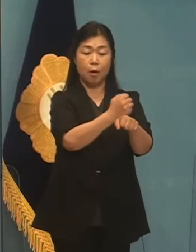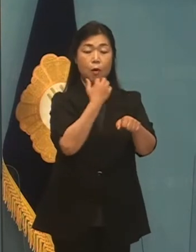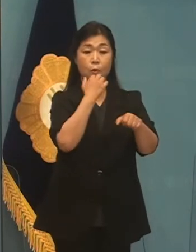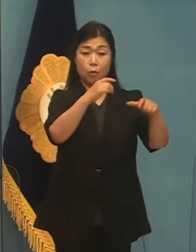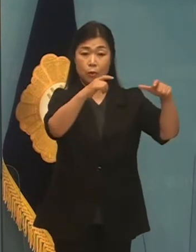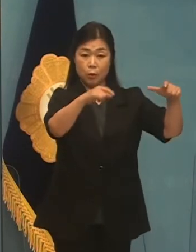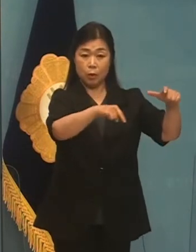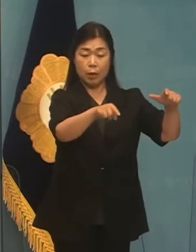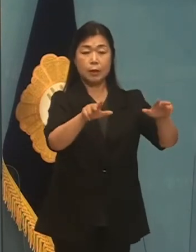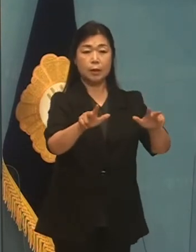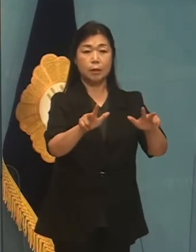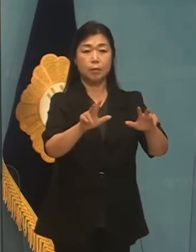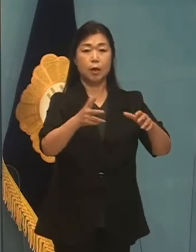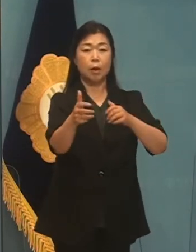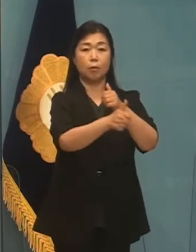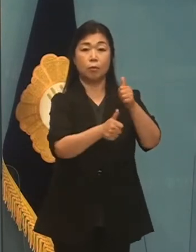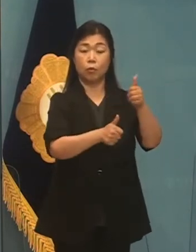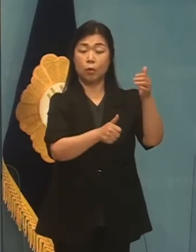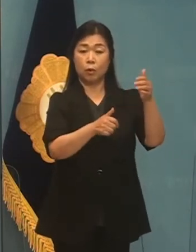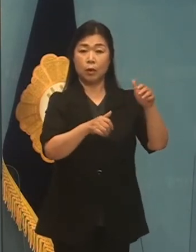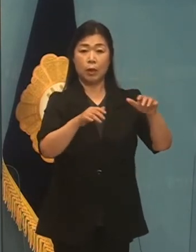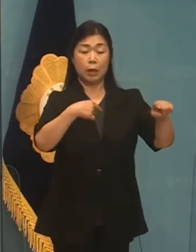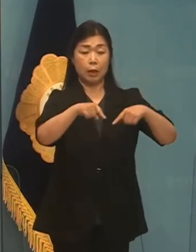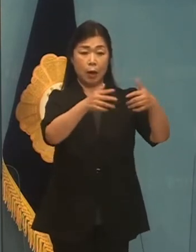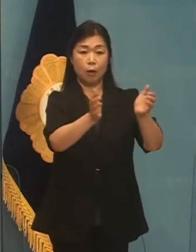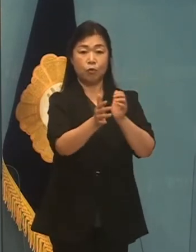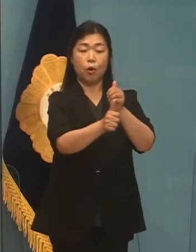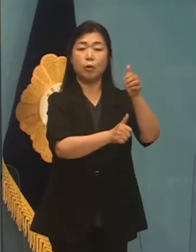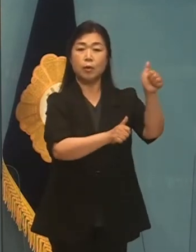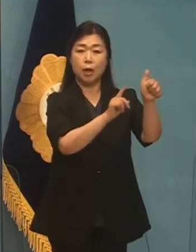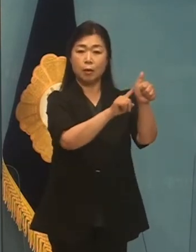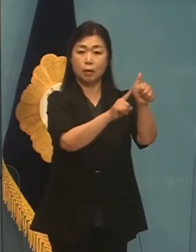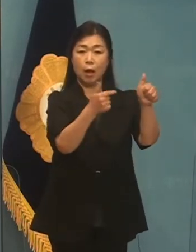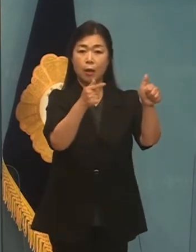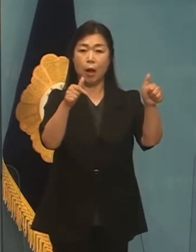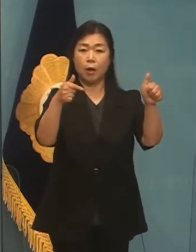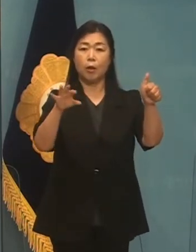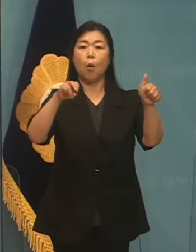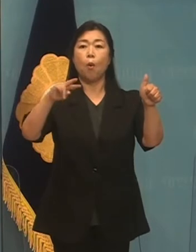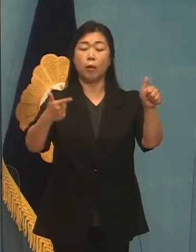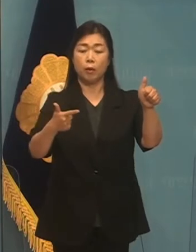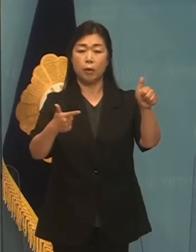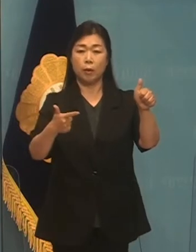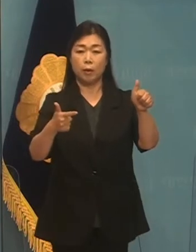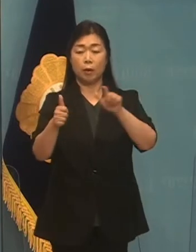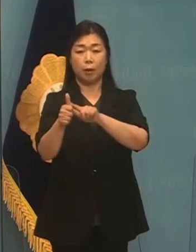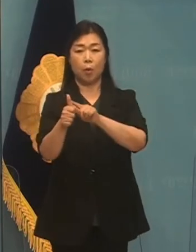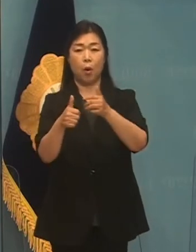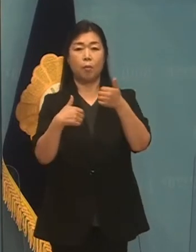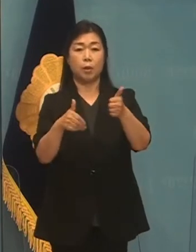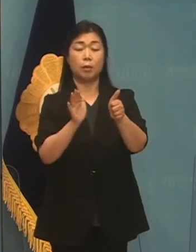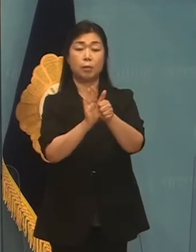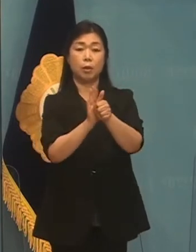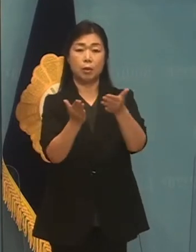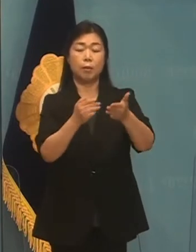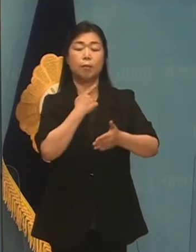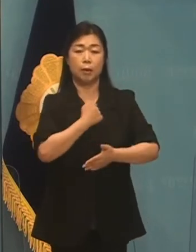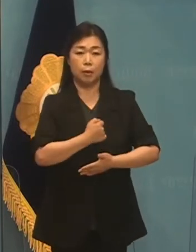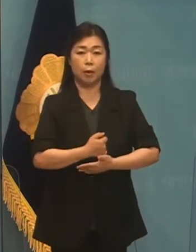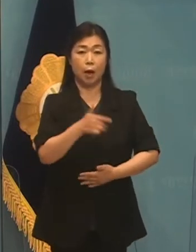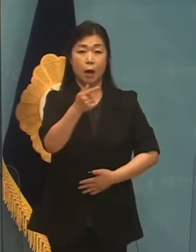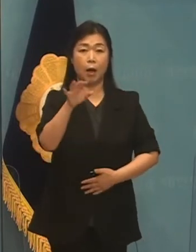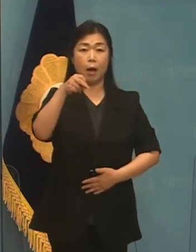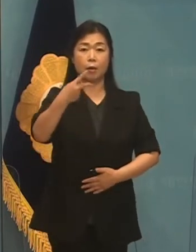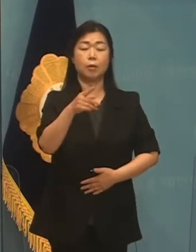둔 현직 당협위원장으로서 나경원 원내대표 비서실장을 진행하겠습니다. 강승규 부본부장